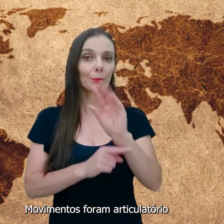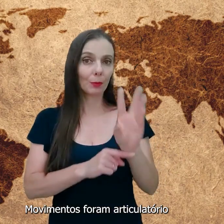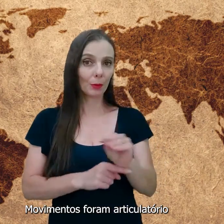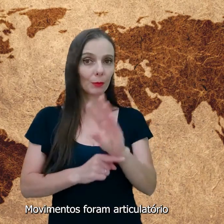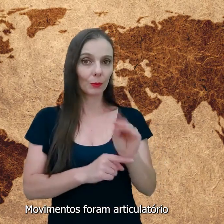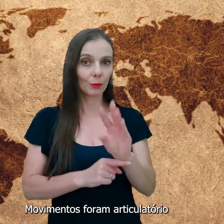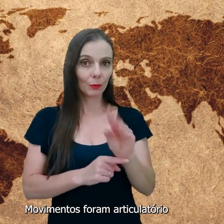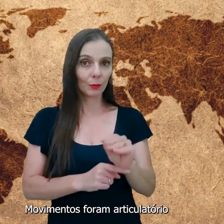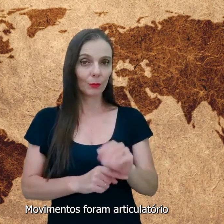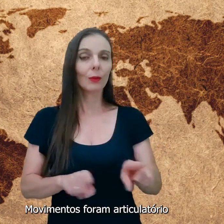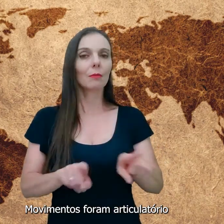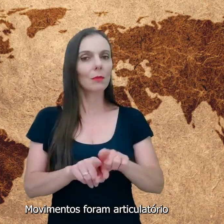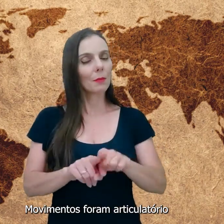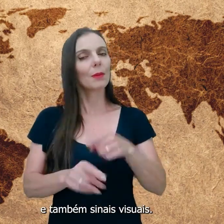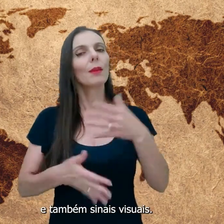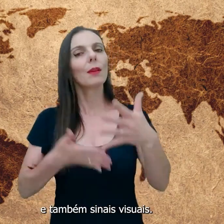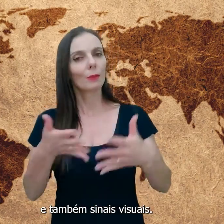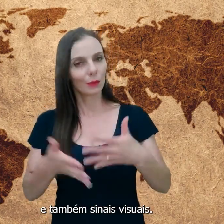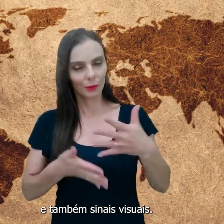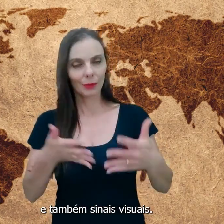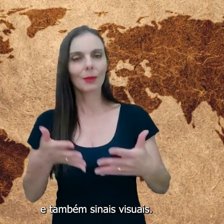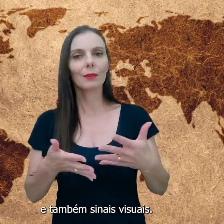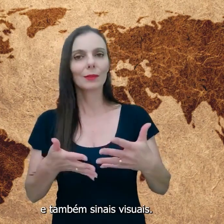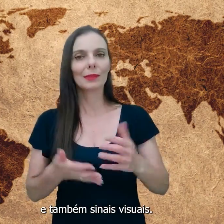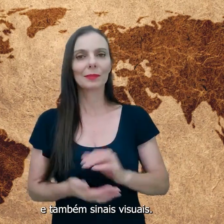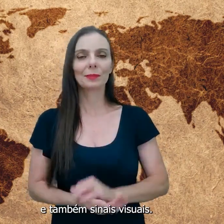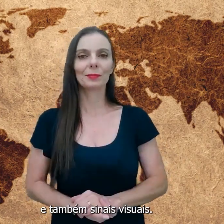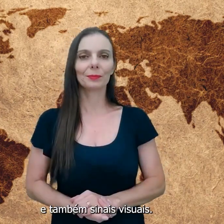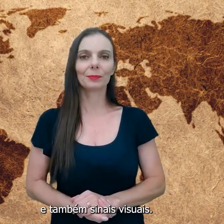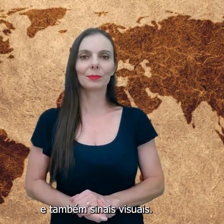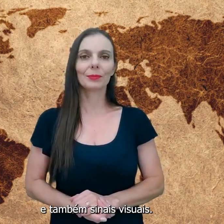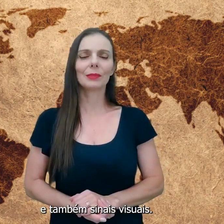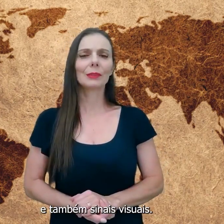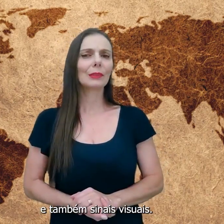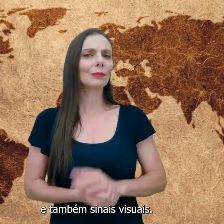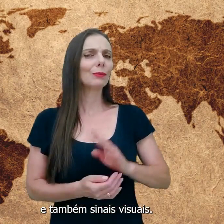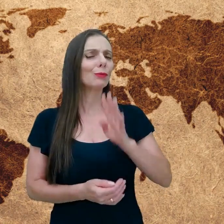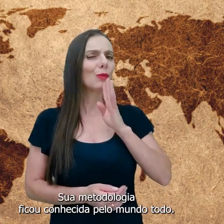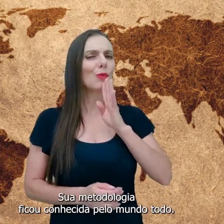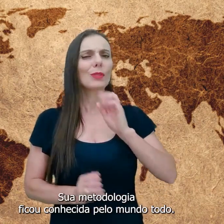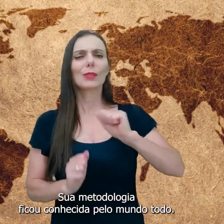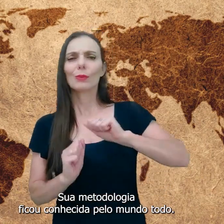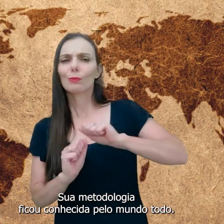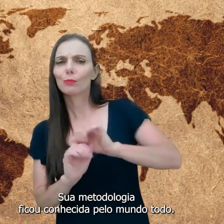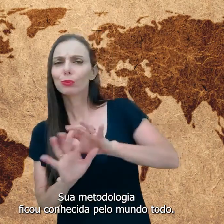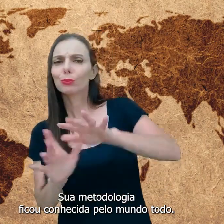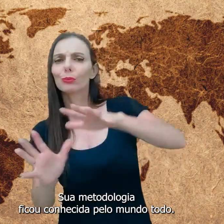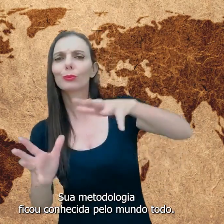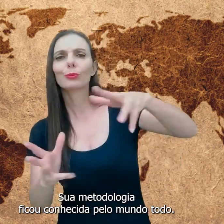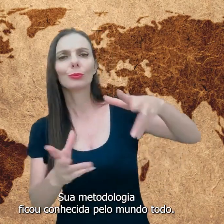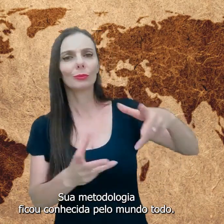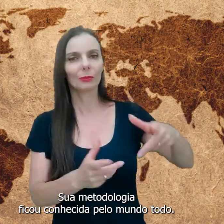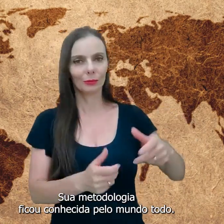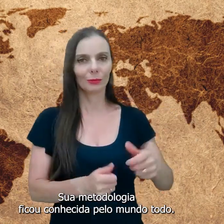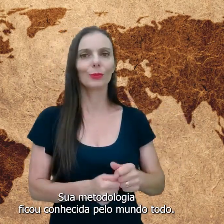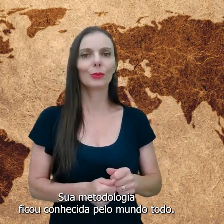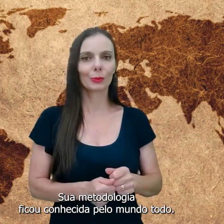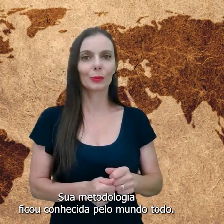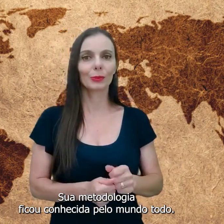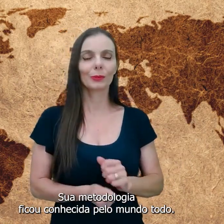fonoarticulatórios e também sinais visuais. Sua metodologia ficou conhecida pelo mundo todo.